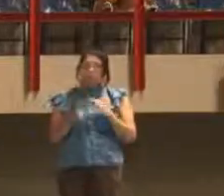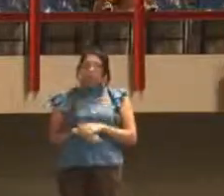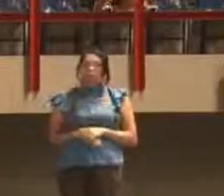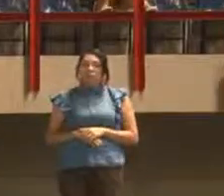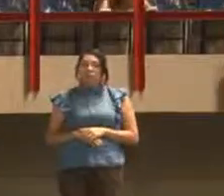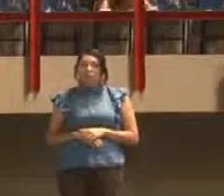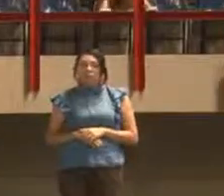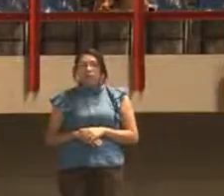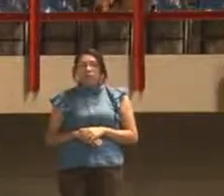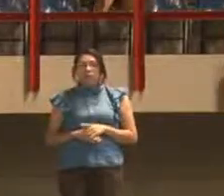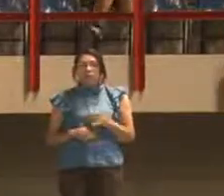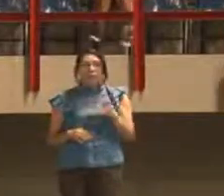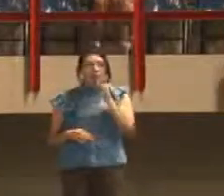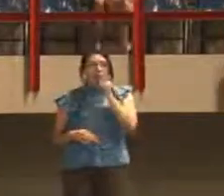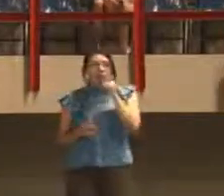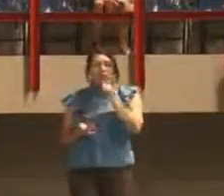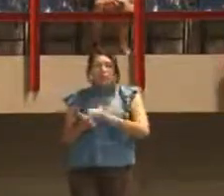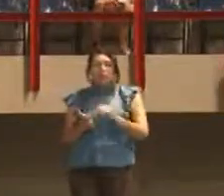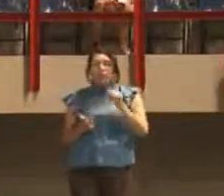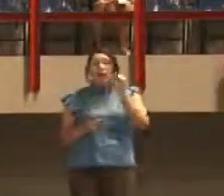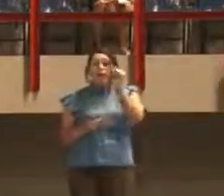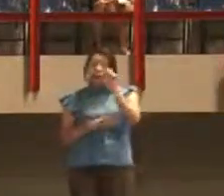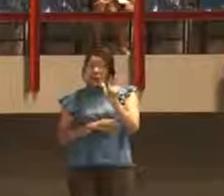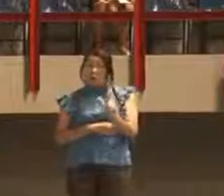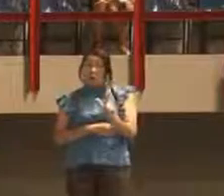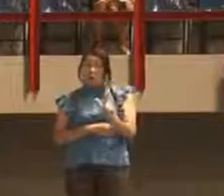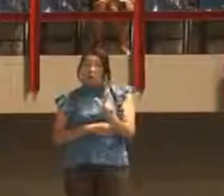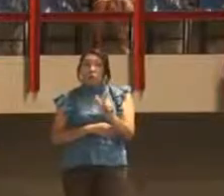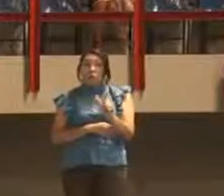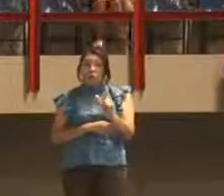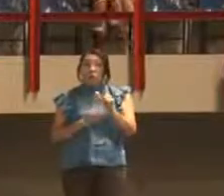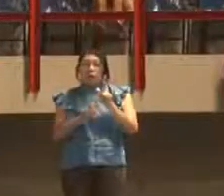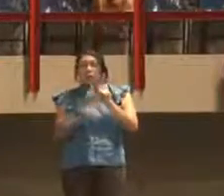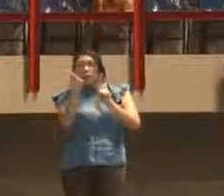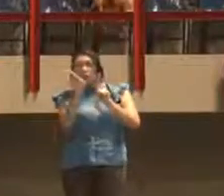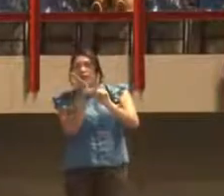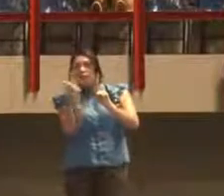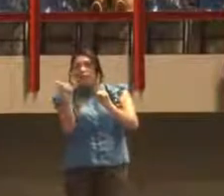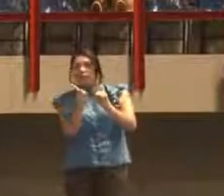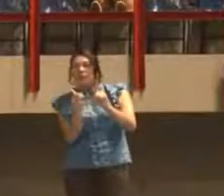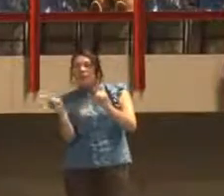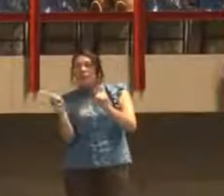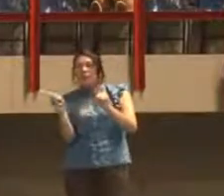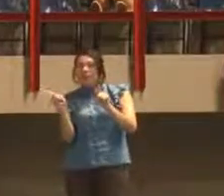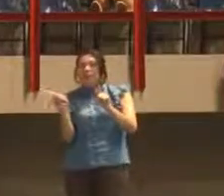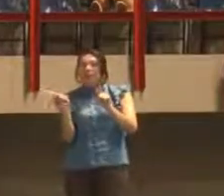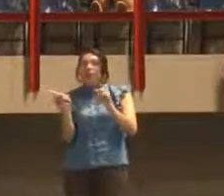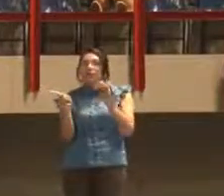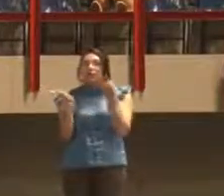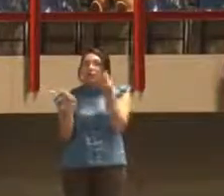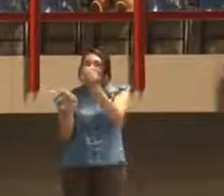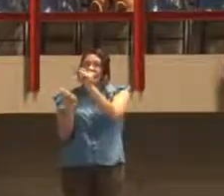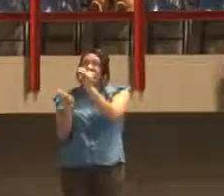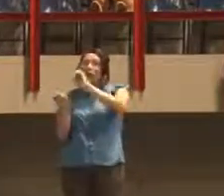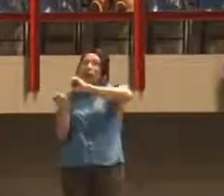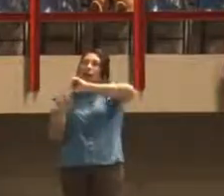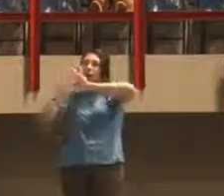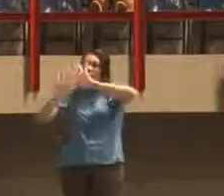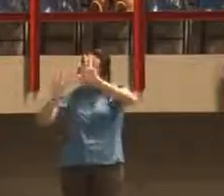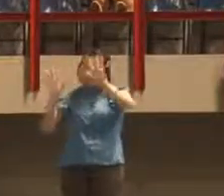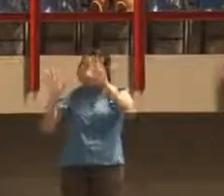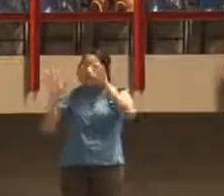assim na sua apostila, ó. Escreve assim, ó, azul. Aí puxa 3 setinhas. Depois que você escreve azul, você bota